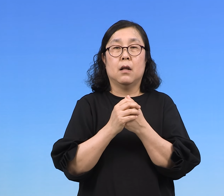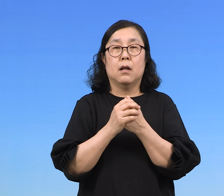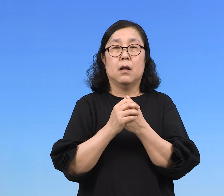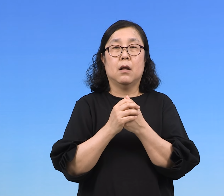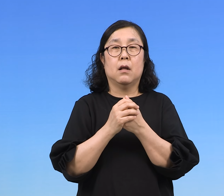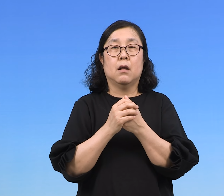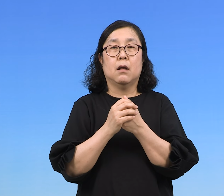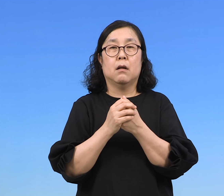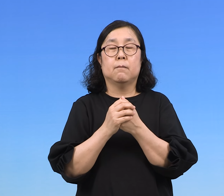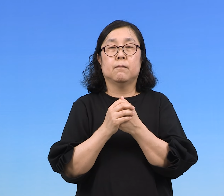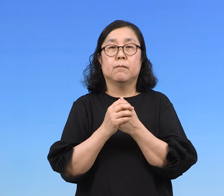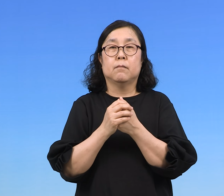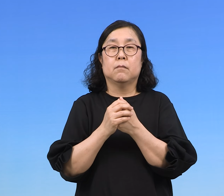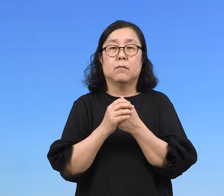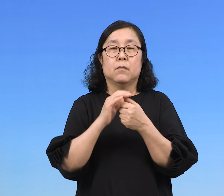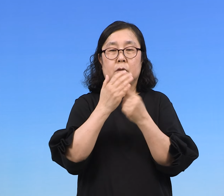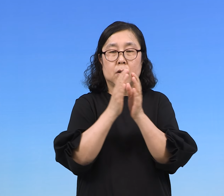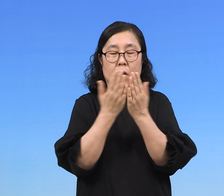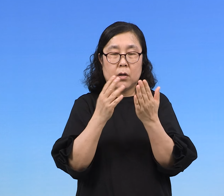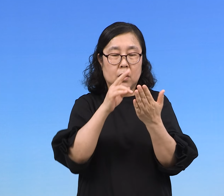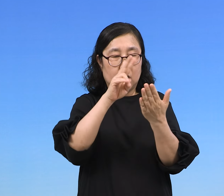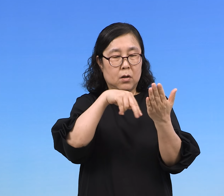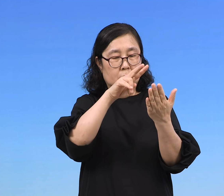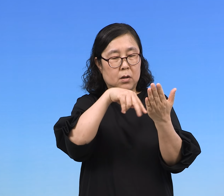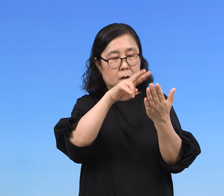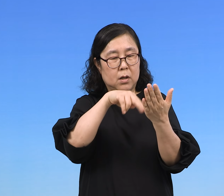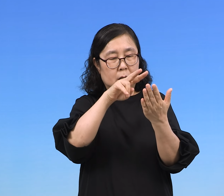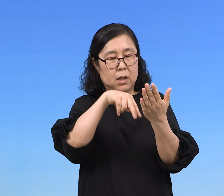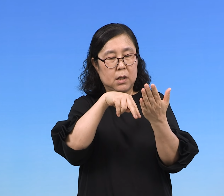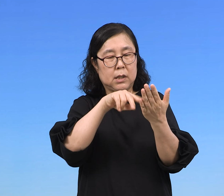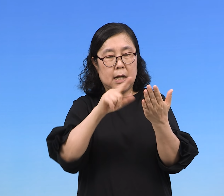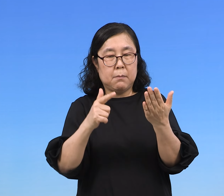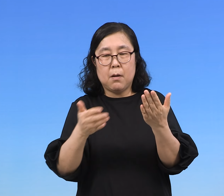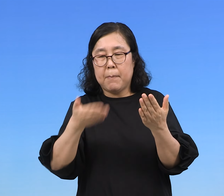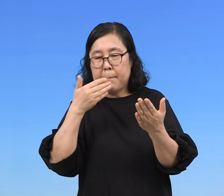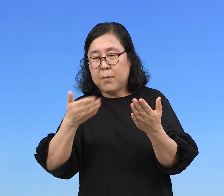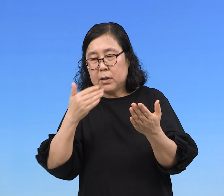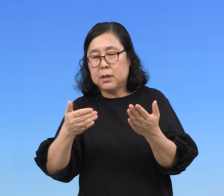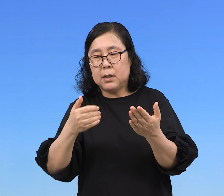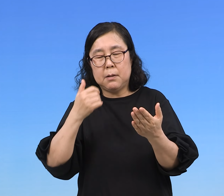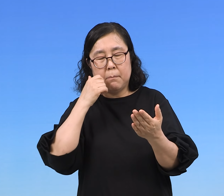바이블, 노 브렉퍼스트, 성경 안 읽었니? 밥도 먹지 마.